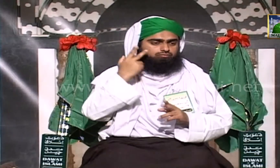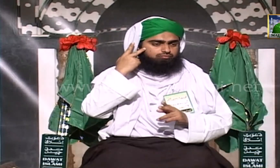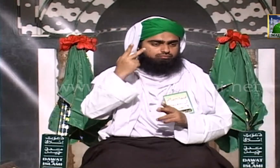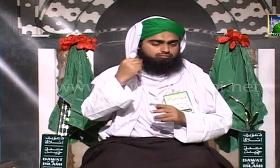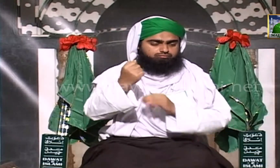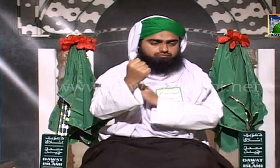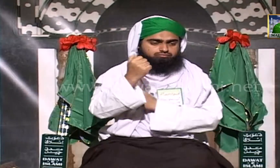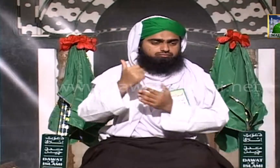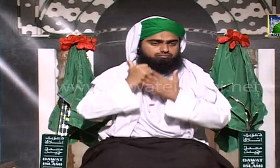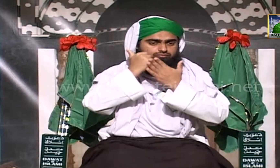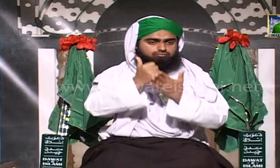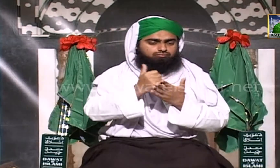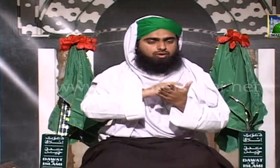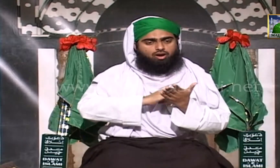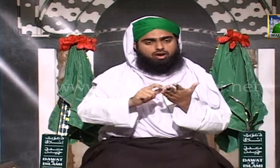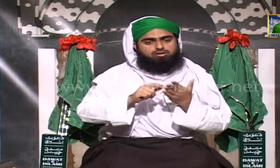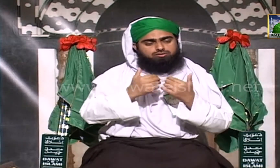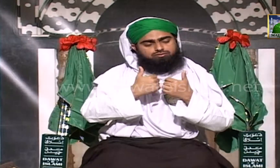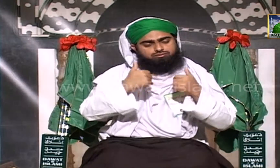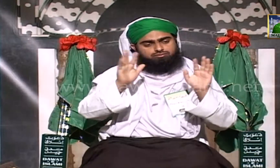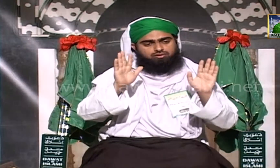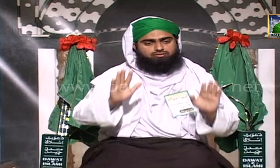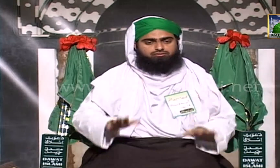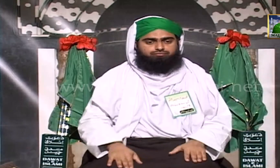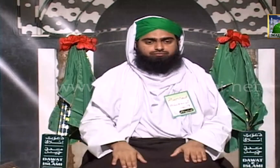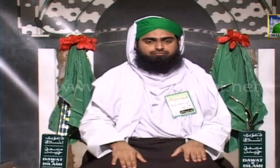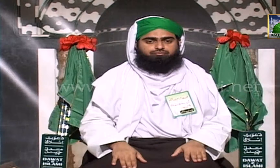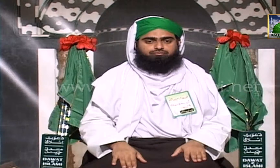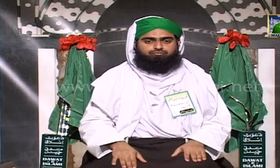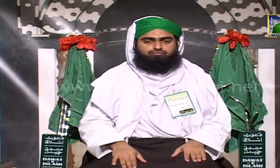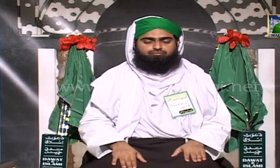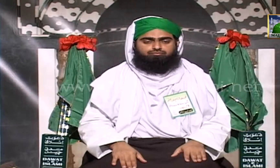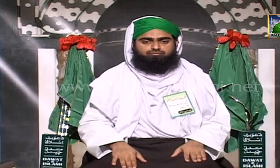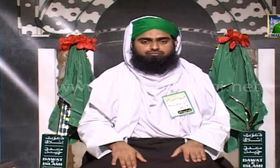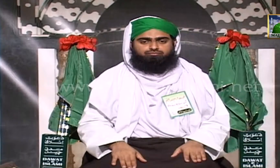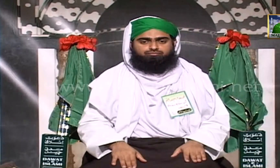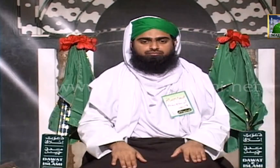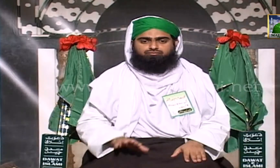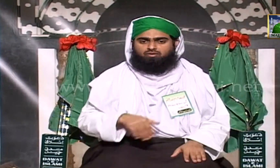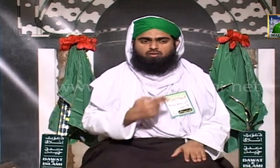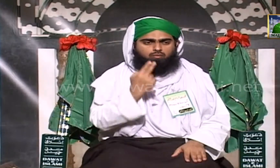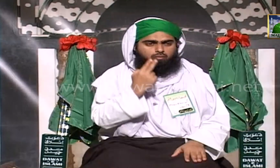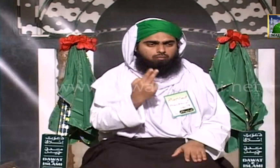ہے، اور ان سے ایسی باتیں صادر ہوتی ہیں جو عقل انسانی سے وراء الورا ہوتی